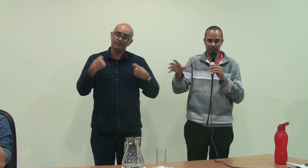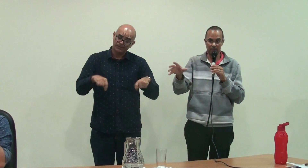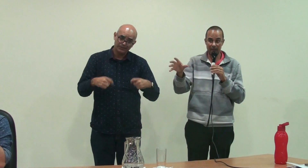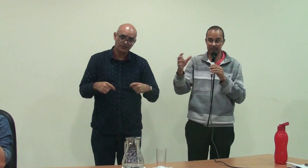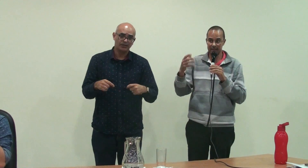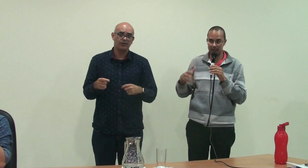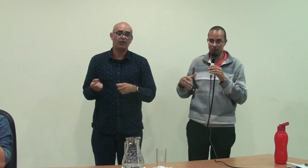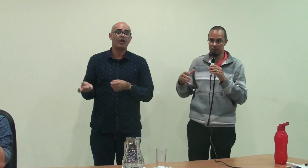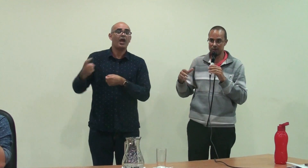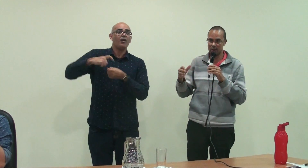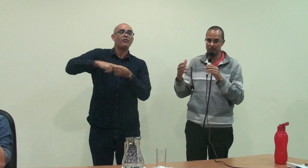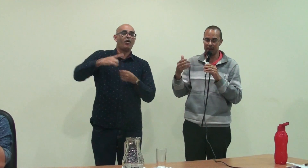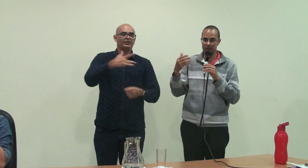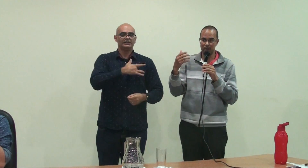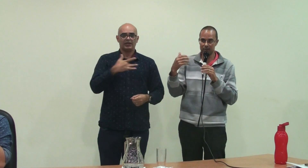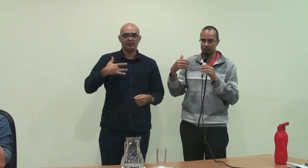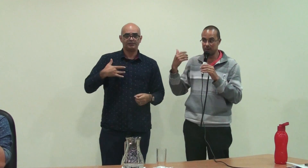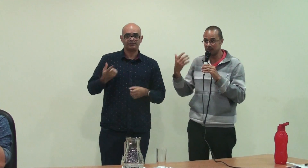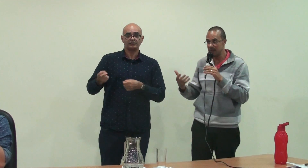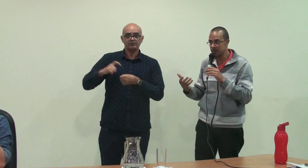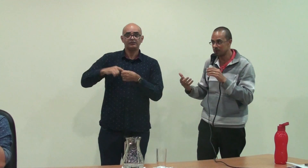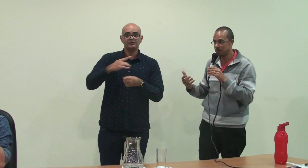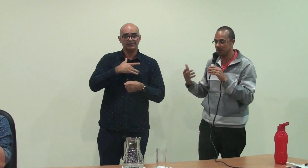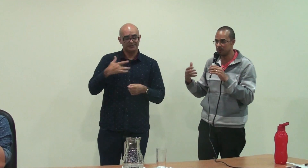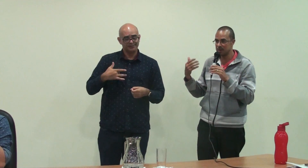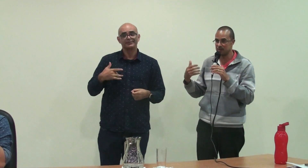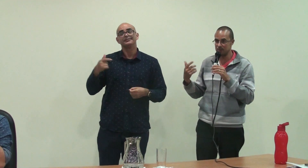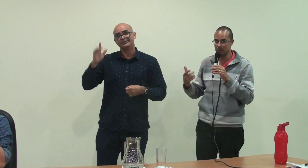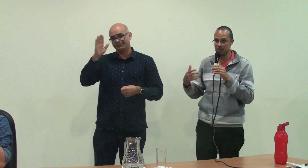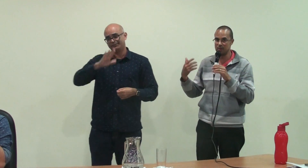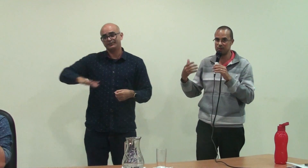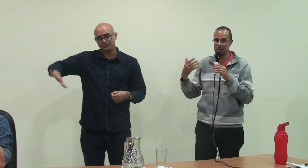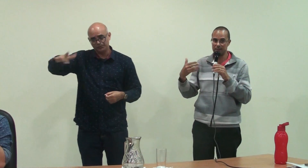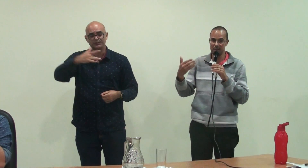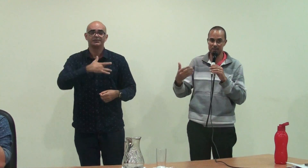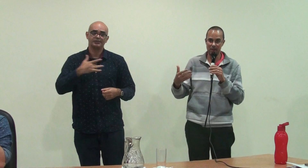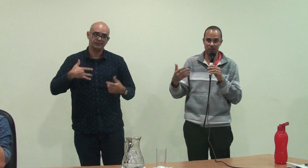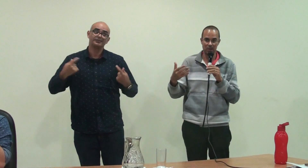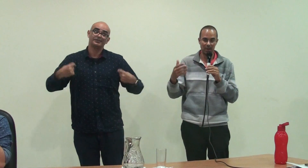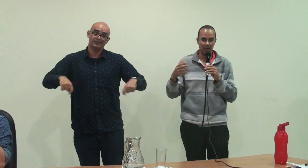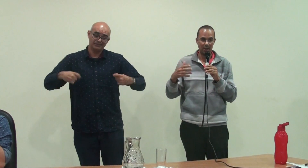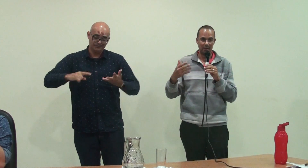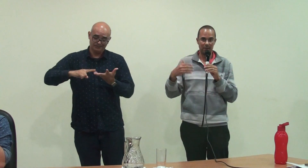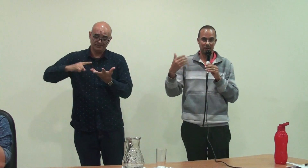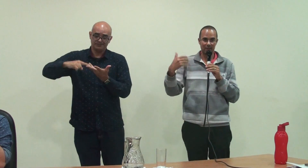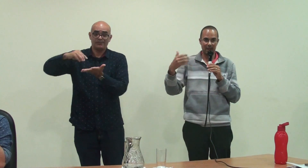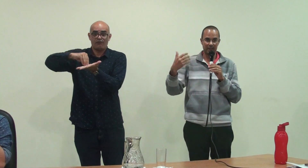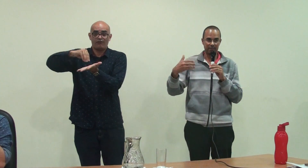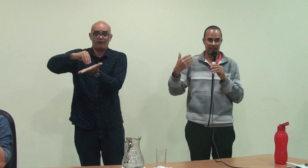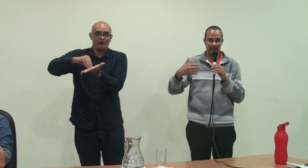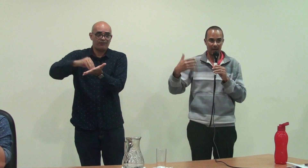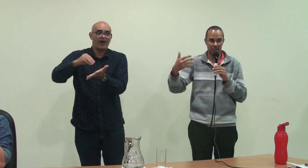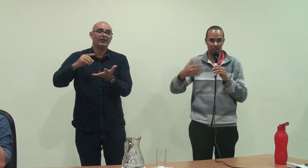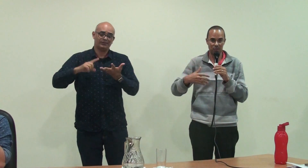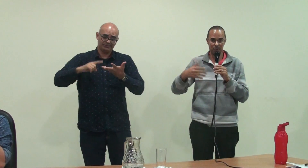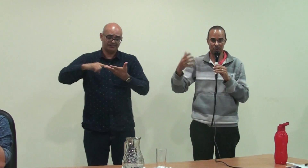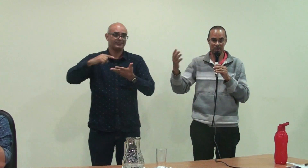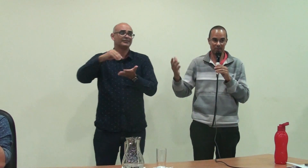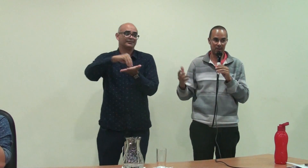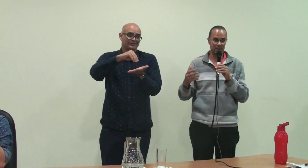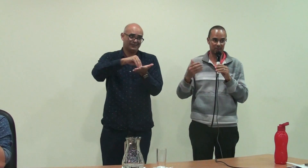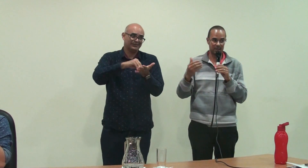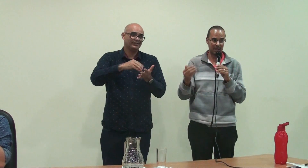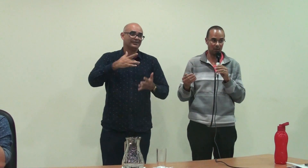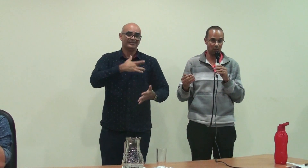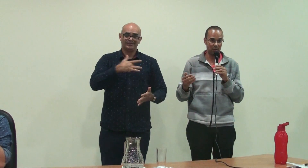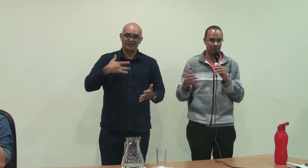agora voltando para a da saúde, que é uma área, um setor crítico, é um setor onde, infelizmente, vemos aí a defasagem de muitos